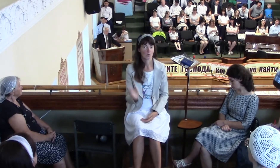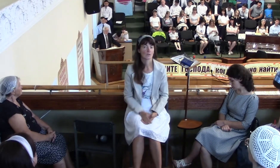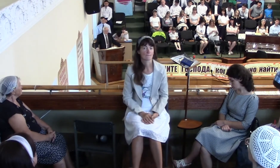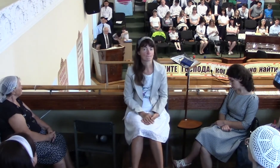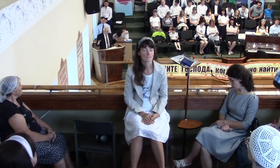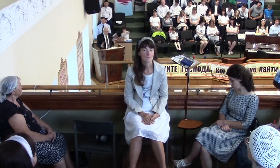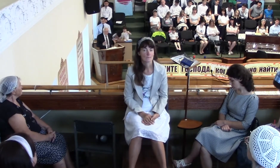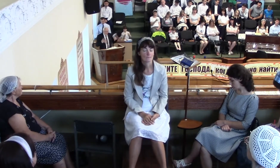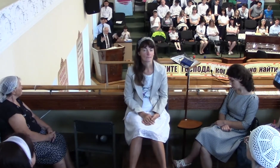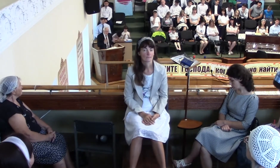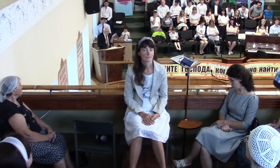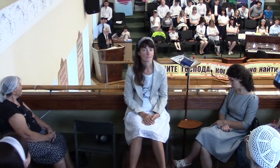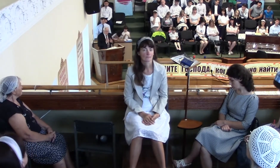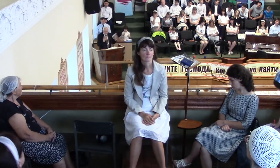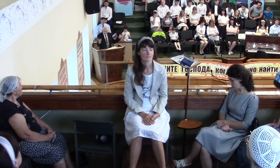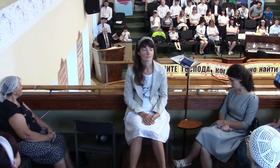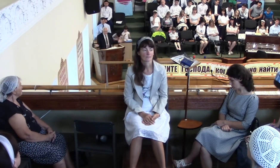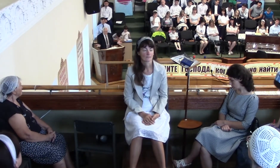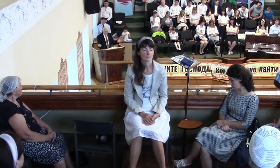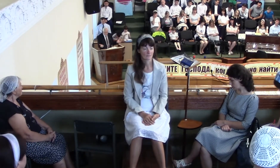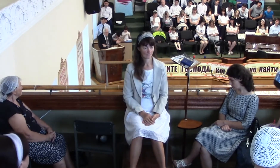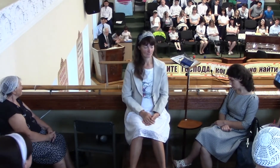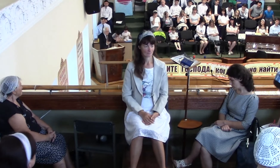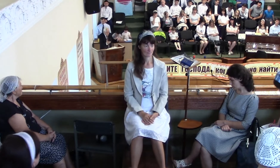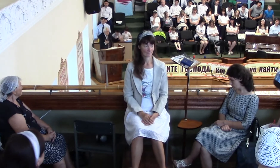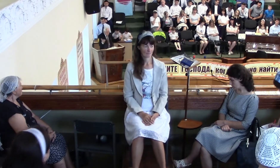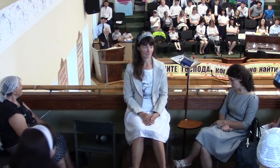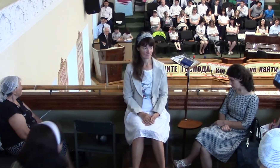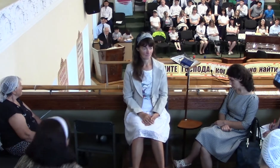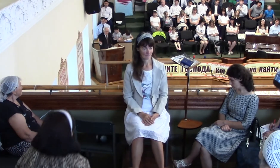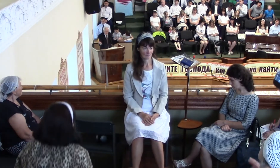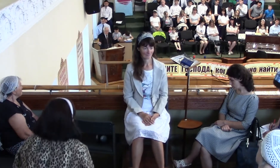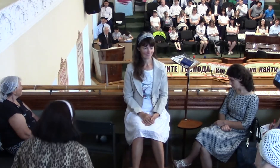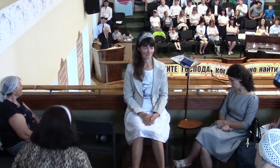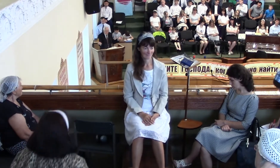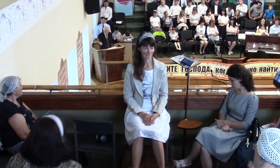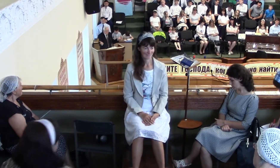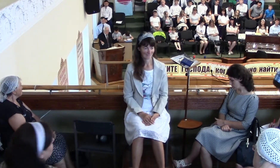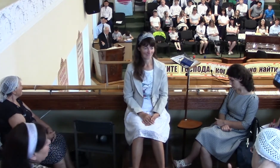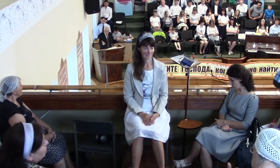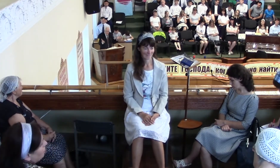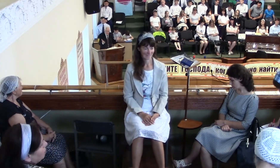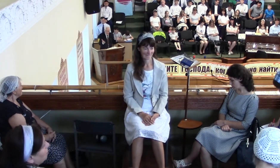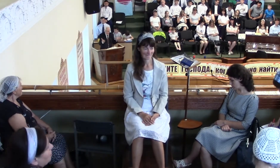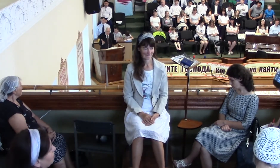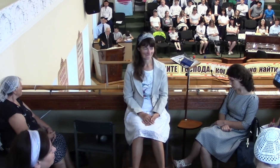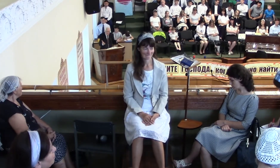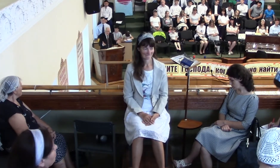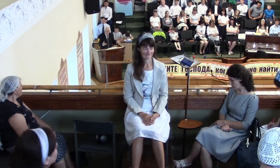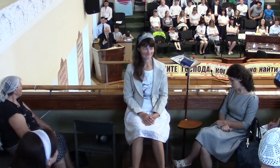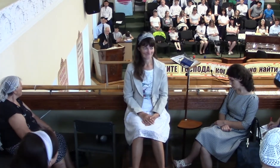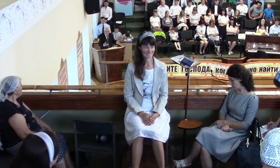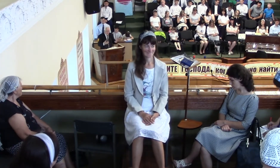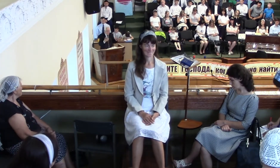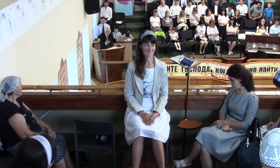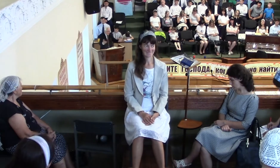что себя возненавидите, а людей любите. Просто любите людей, как себя. Значит, себя мы любим,